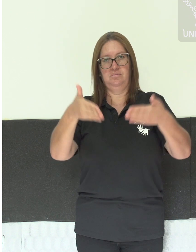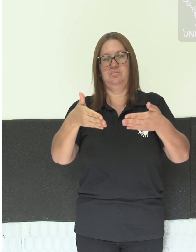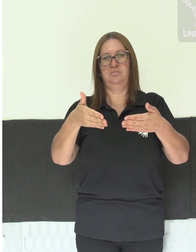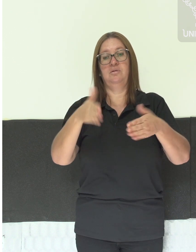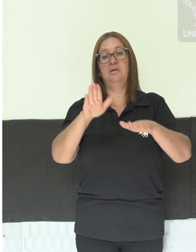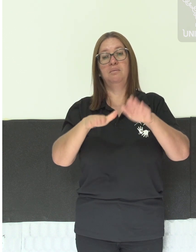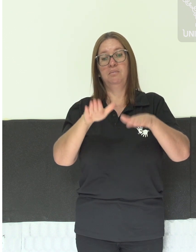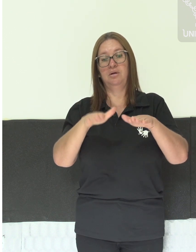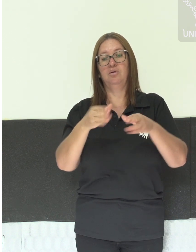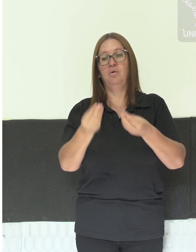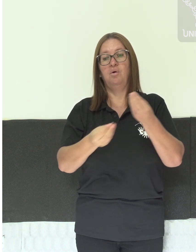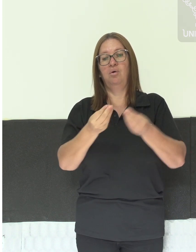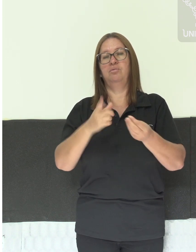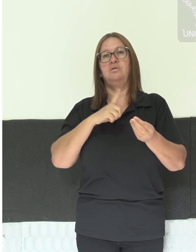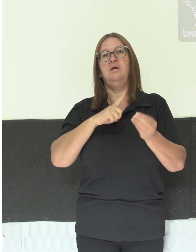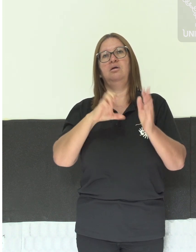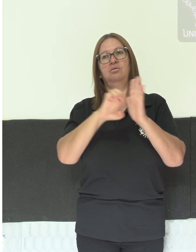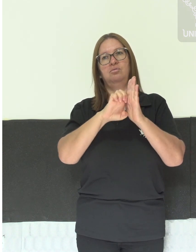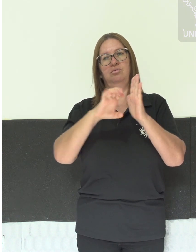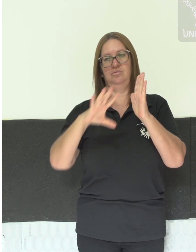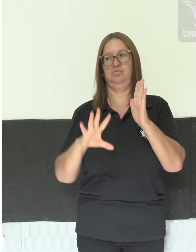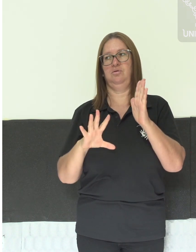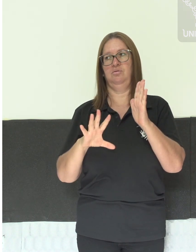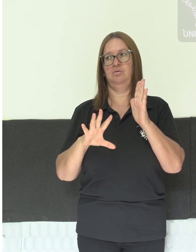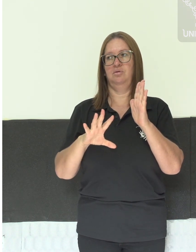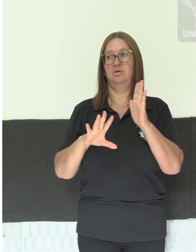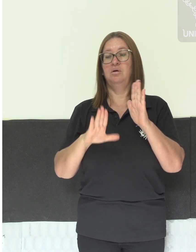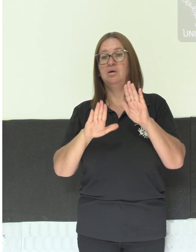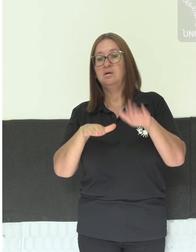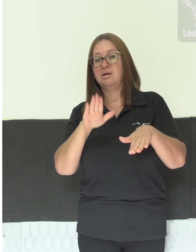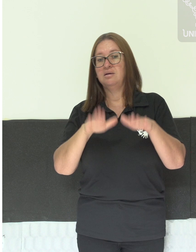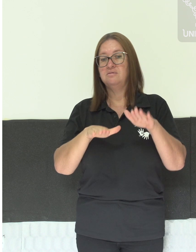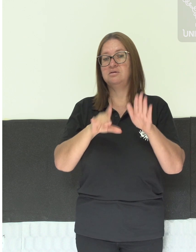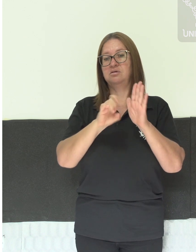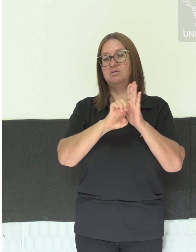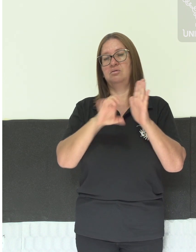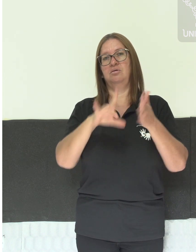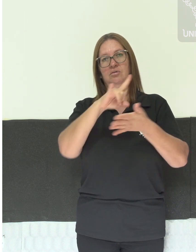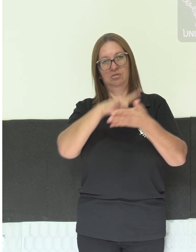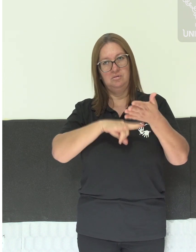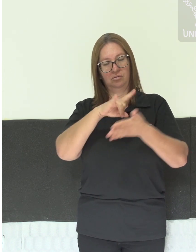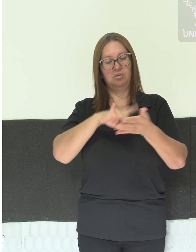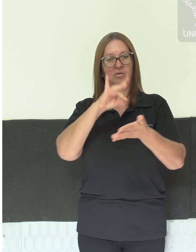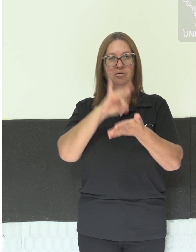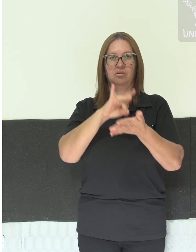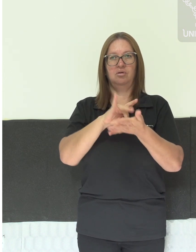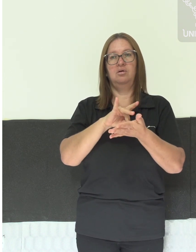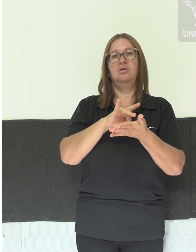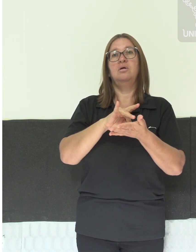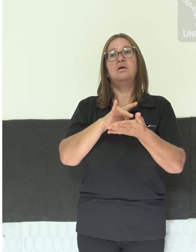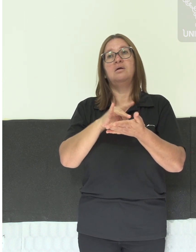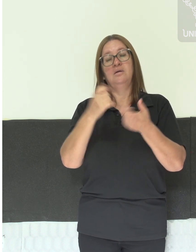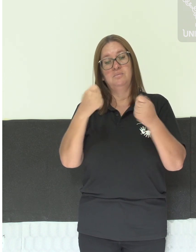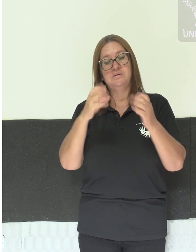procedimentos descritos no presente edital, e em eventuais editais e documentos oficiais que venham a